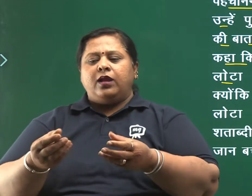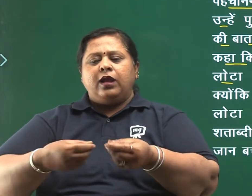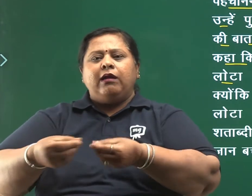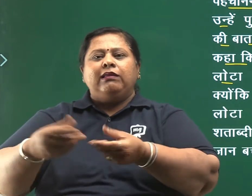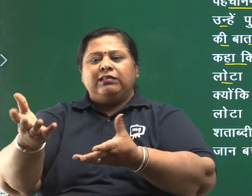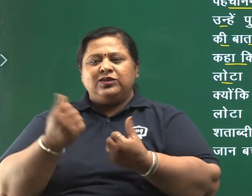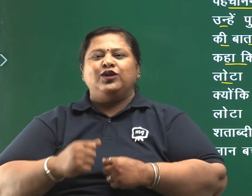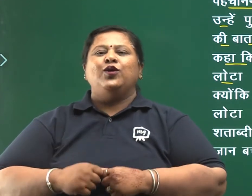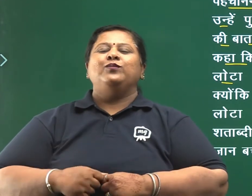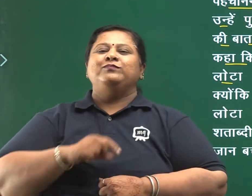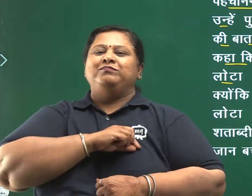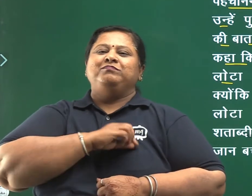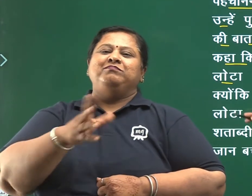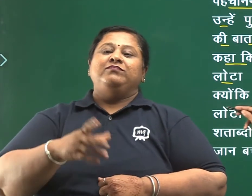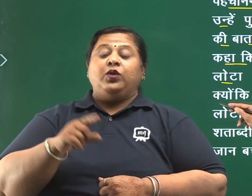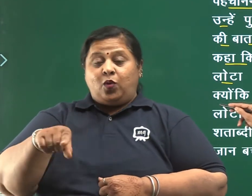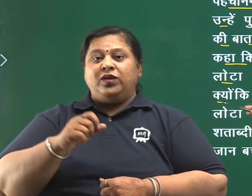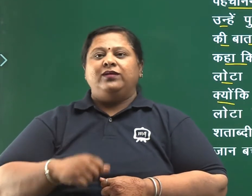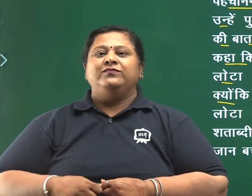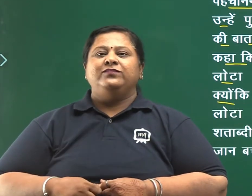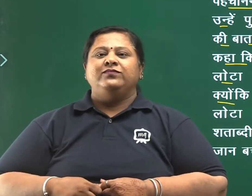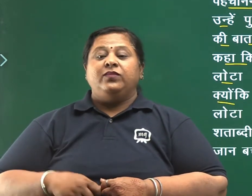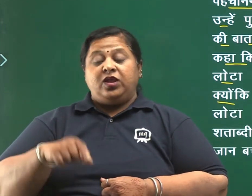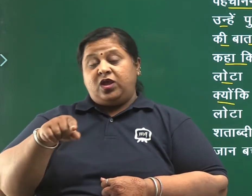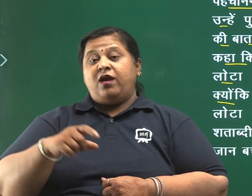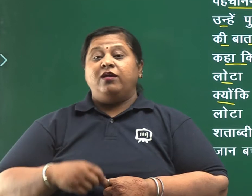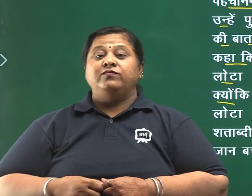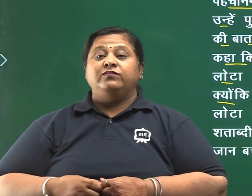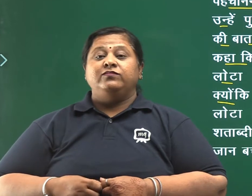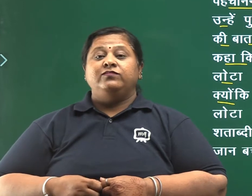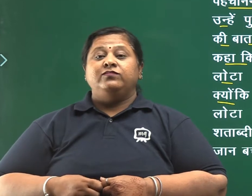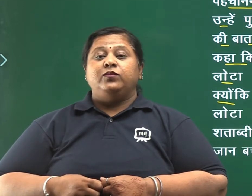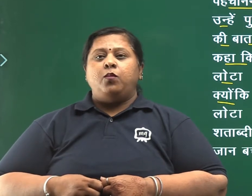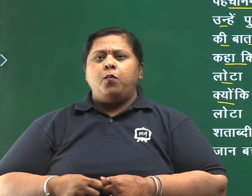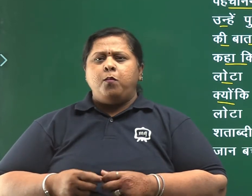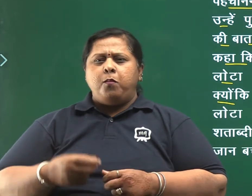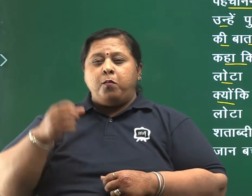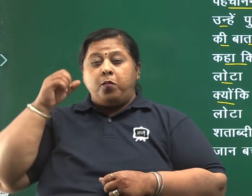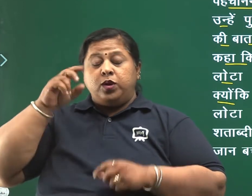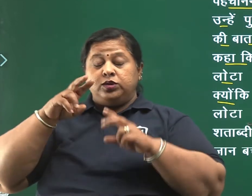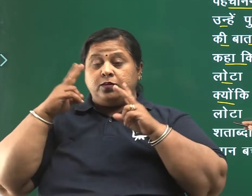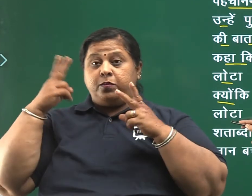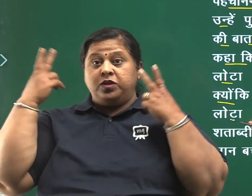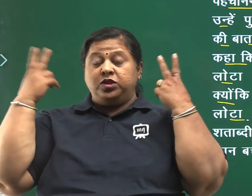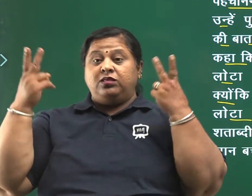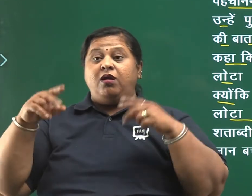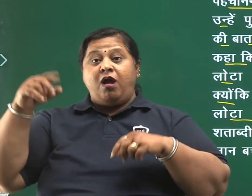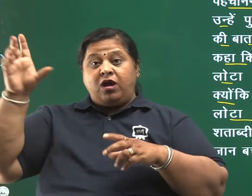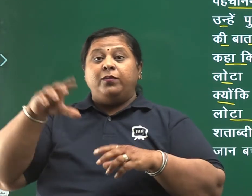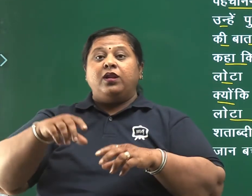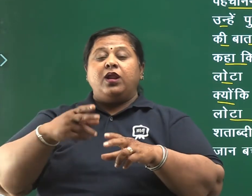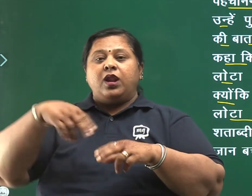खरीदना चाहता हूँ, क्योंकि यह प्रसिद्ध अकबरी लोटा है,